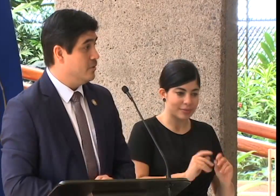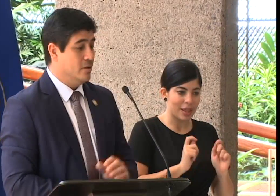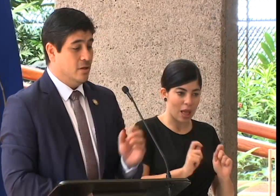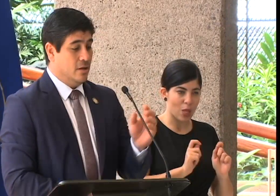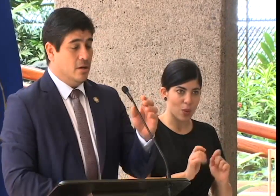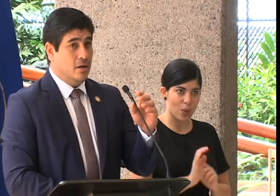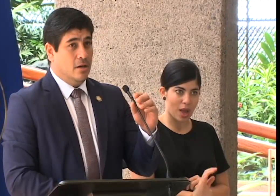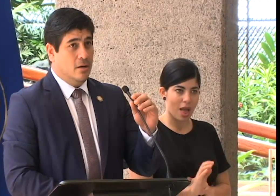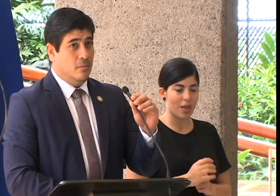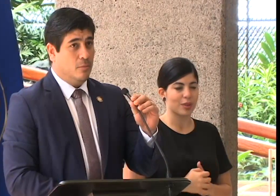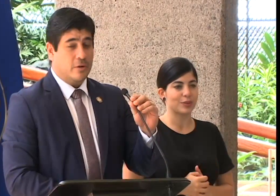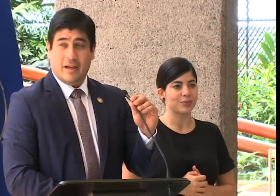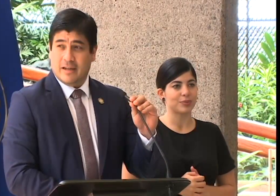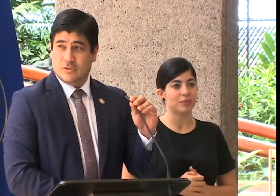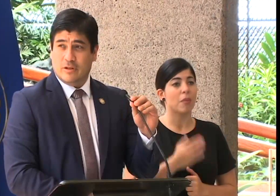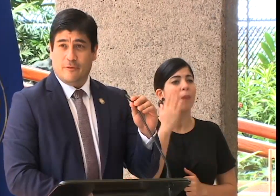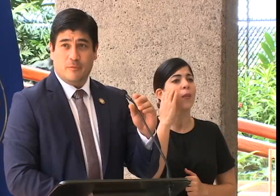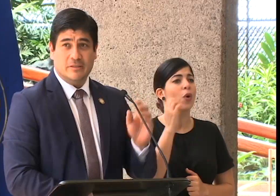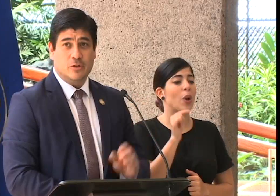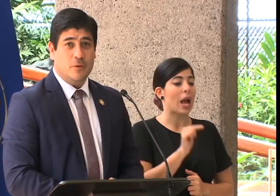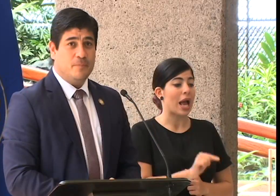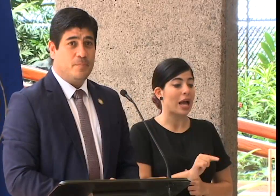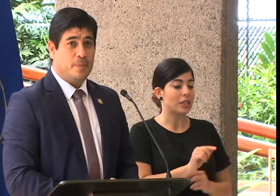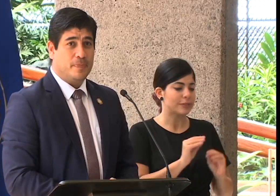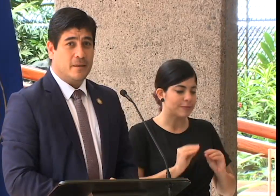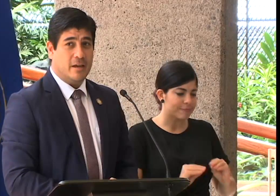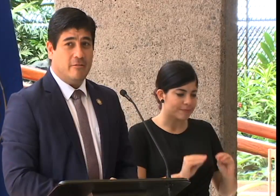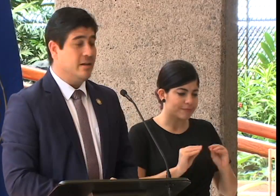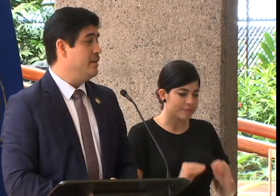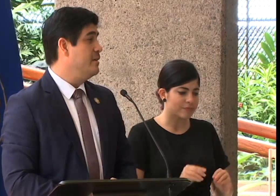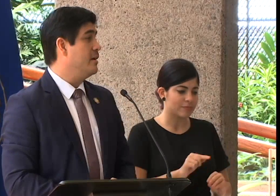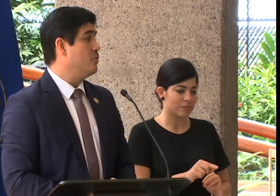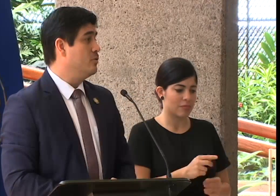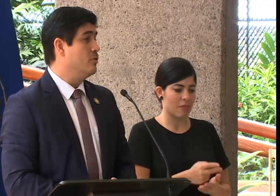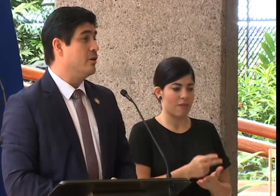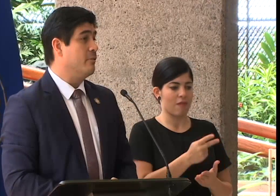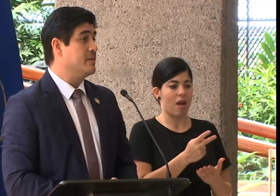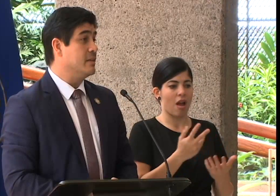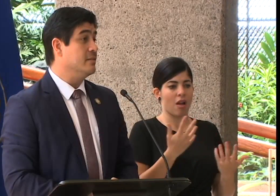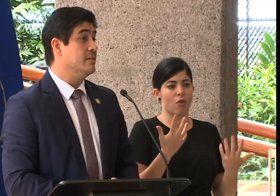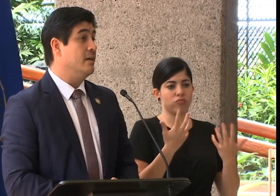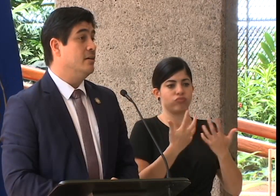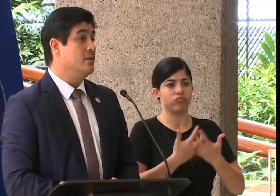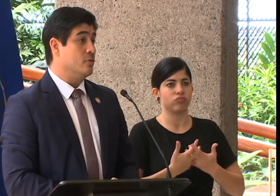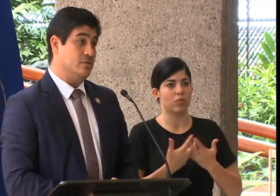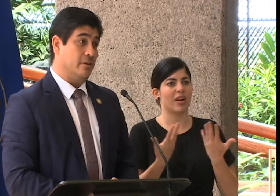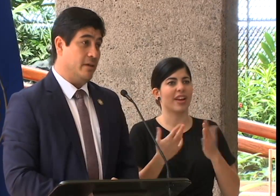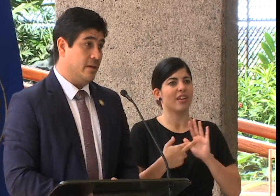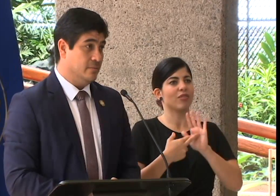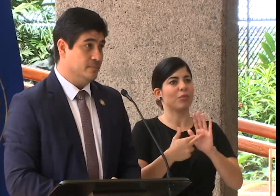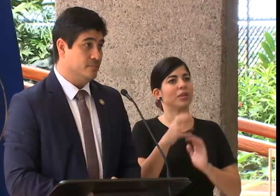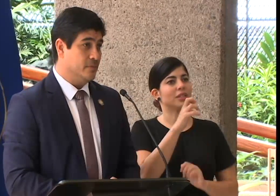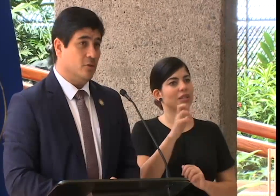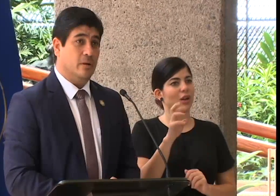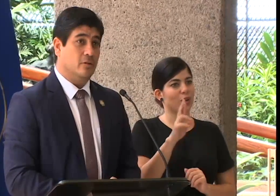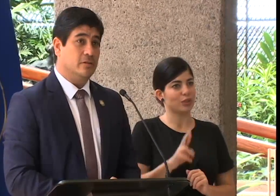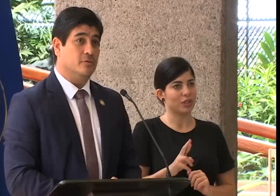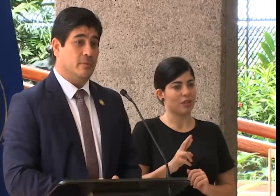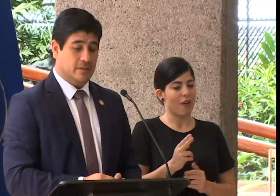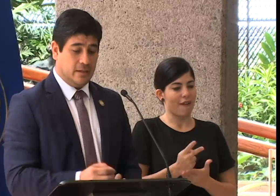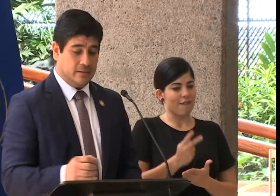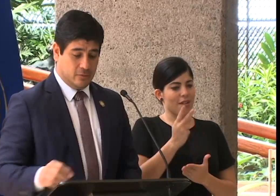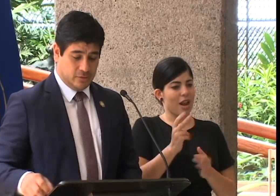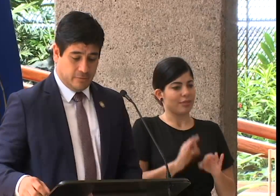educado, porque es una formación que va en línea con lo que representa Costa Rica y los